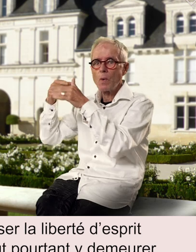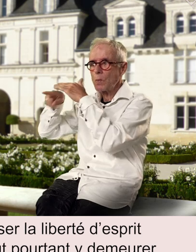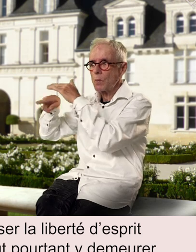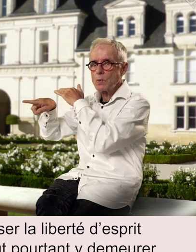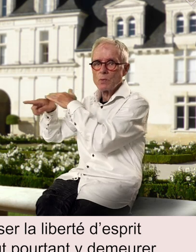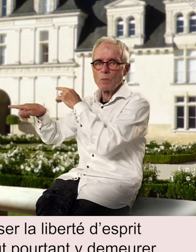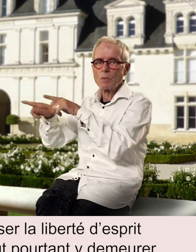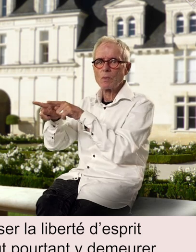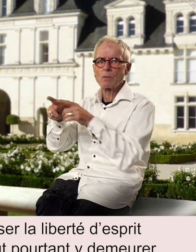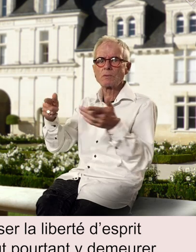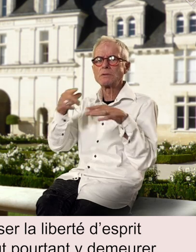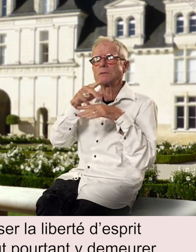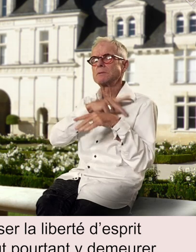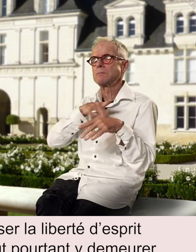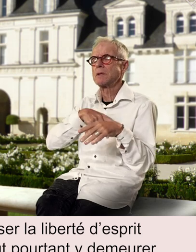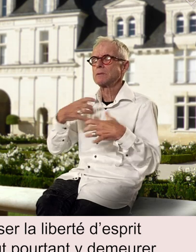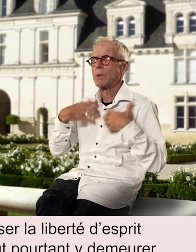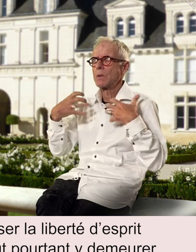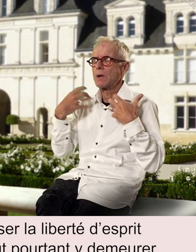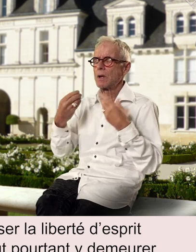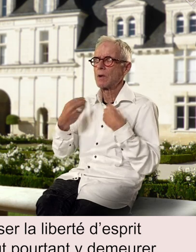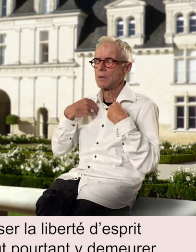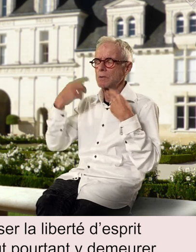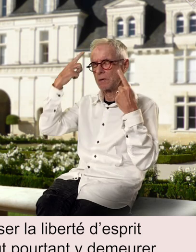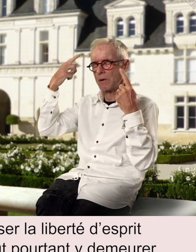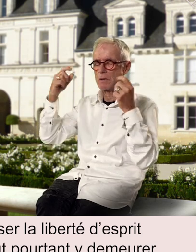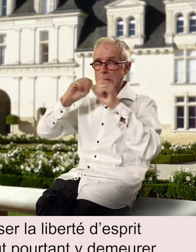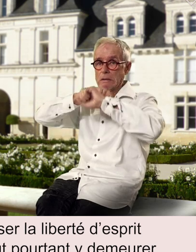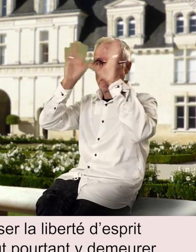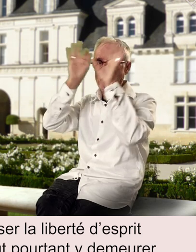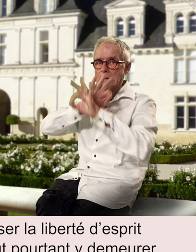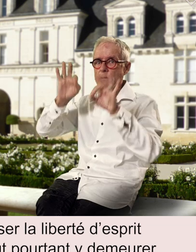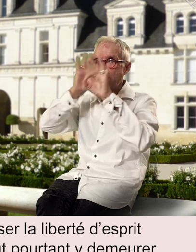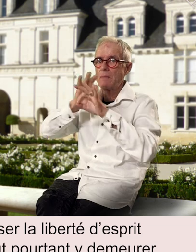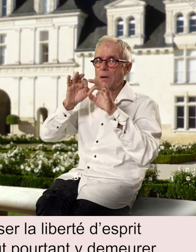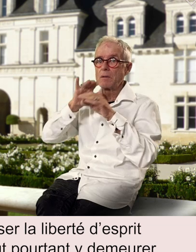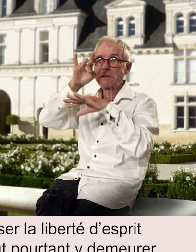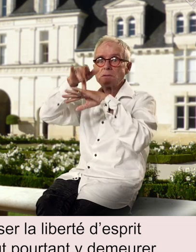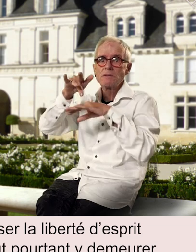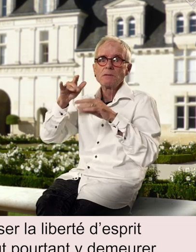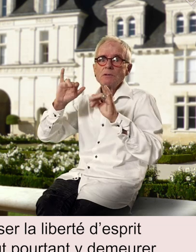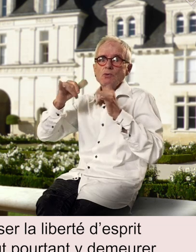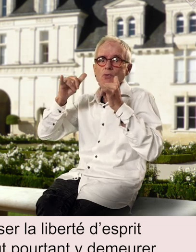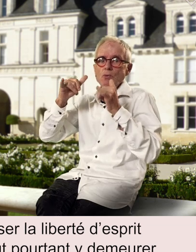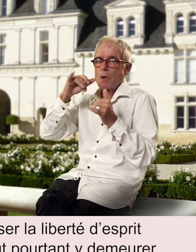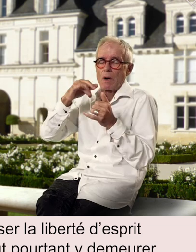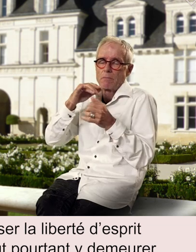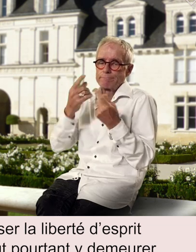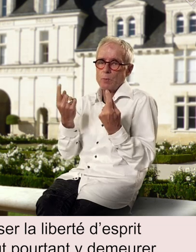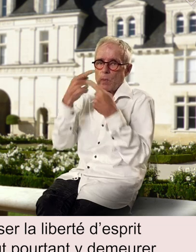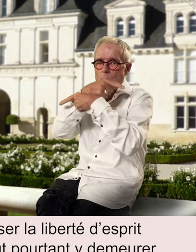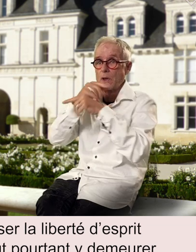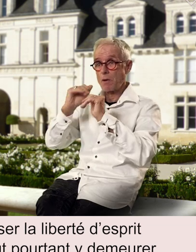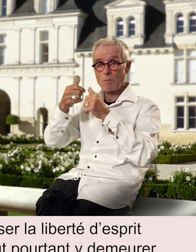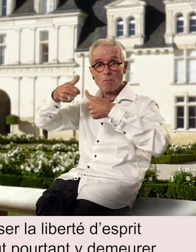choses peu capables de lui laisser la liberté d'esprit que demandait un lieu destiné à la joie. Il fallut pourtant